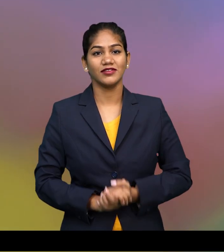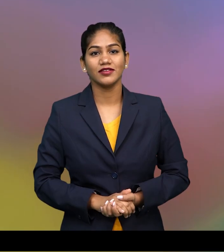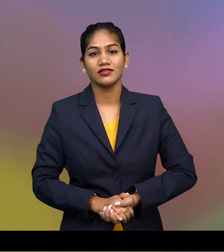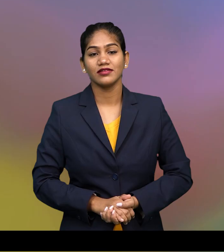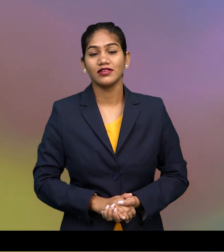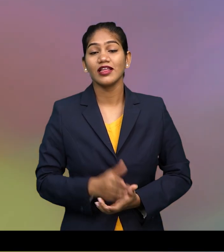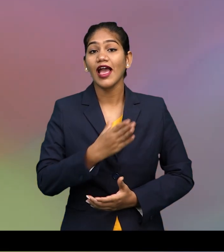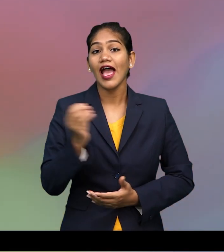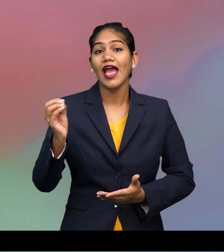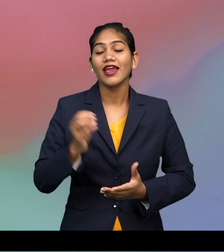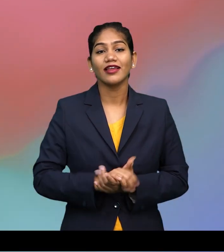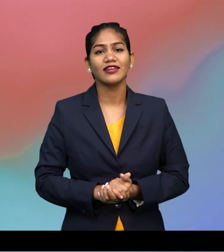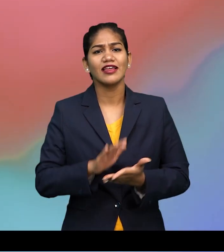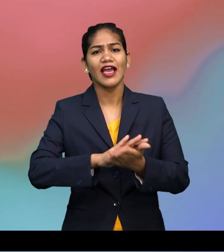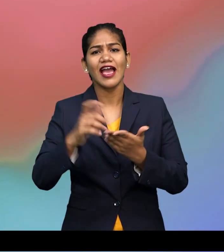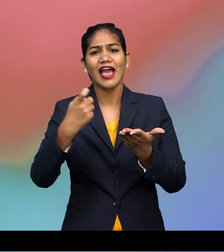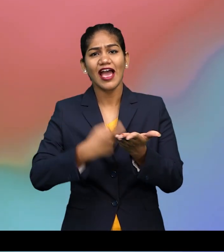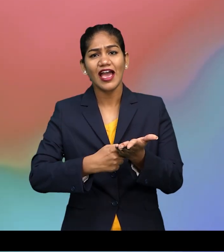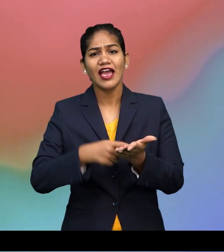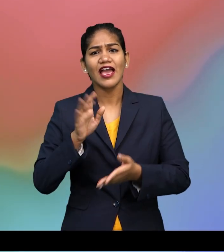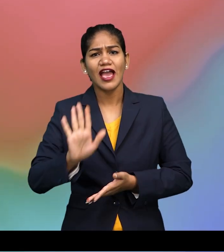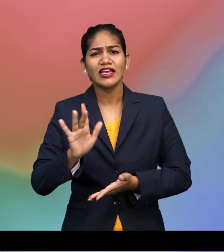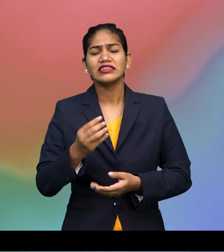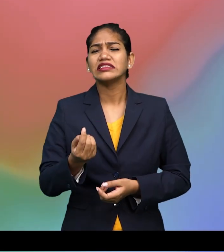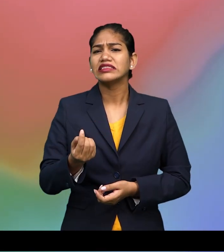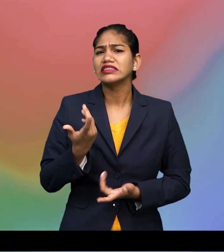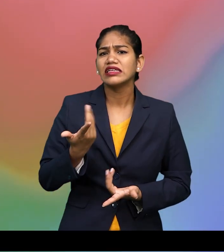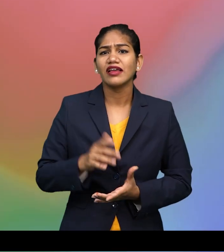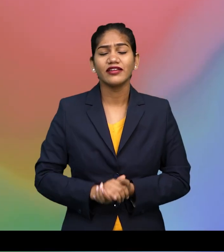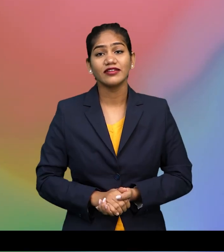और हरियाणा केवल 861 है।